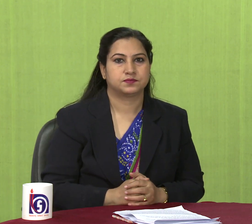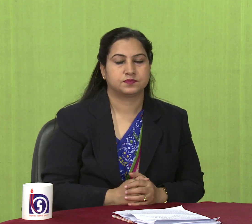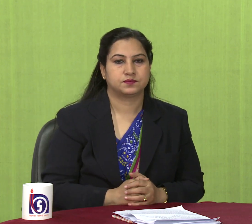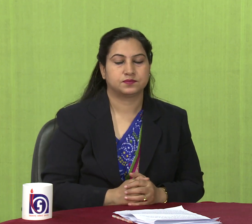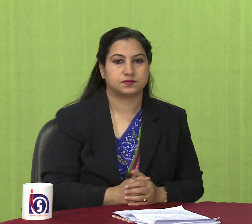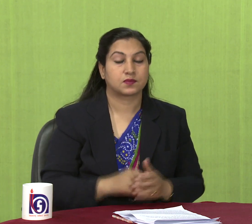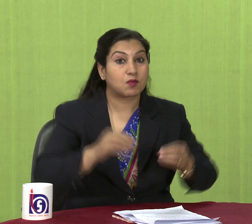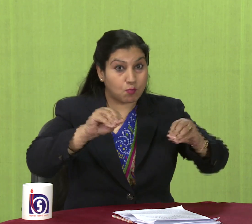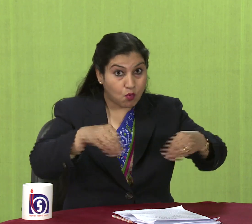अधिक जानकारी के लिए